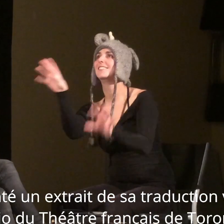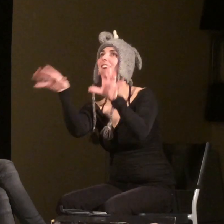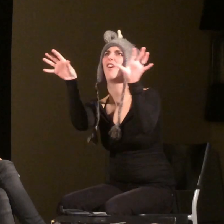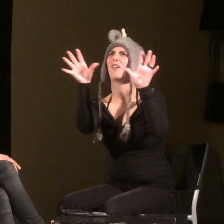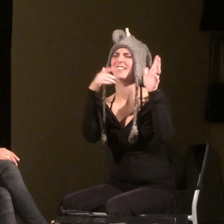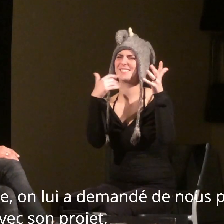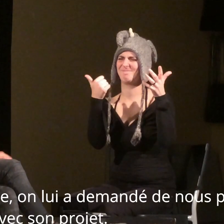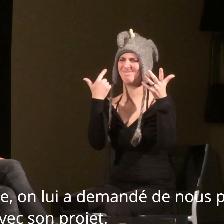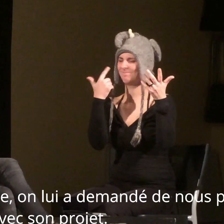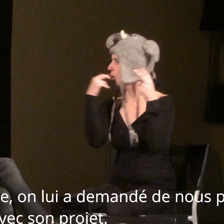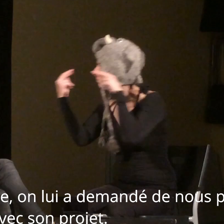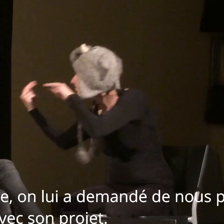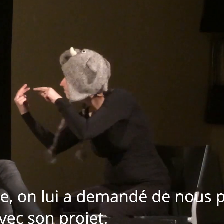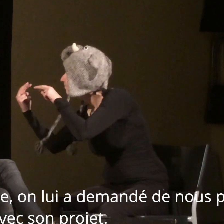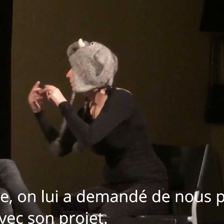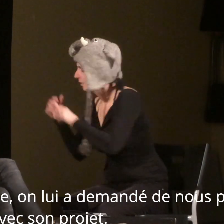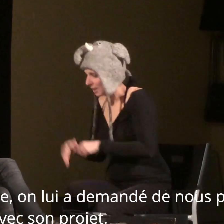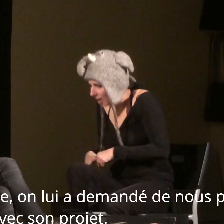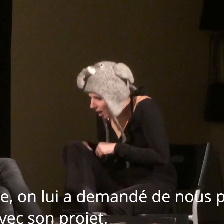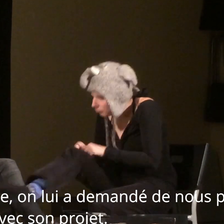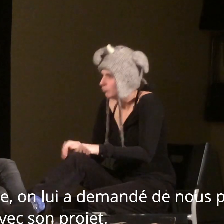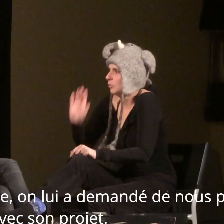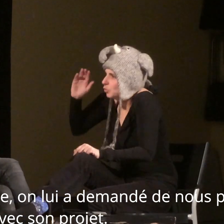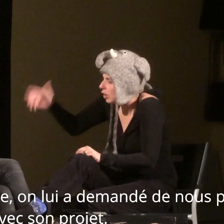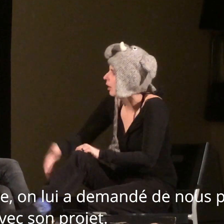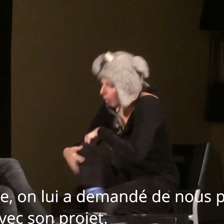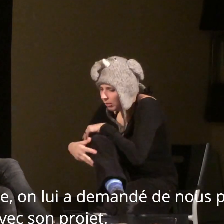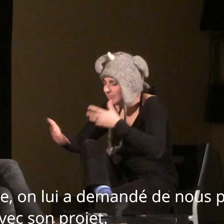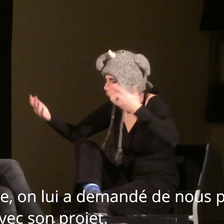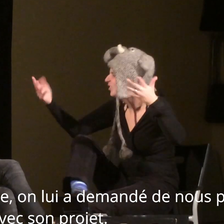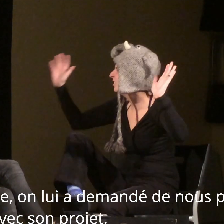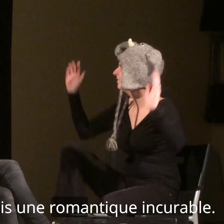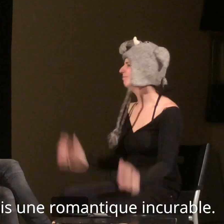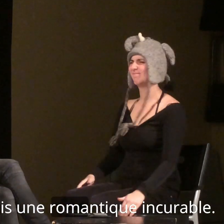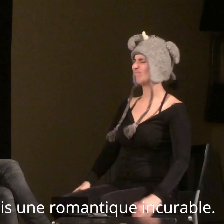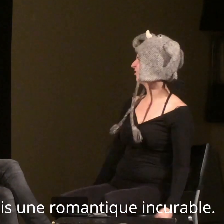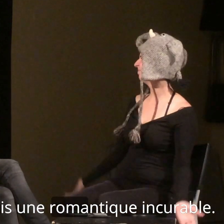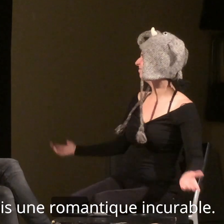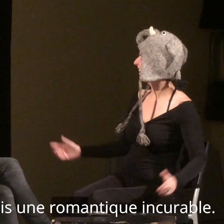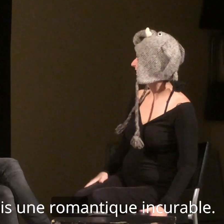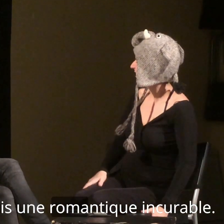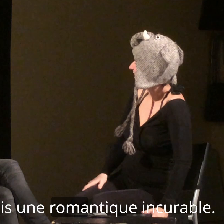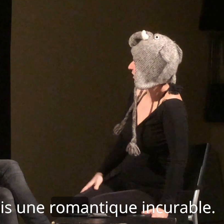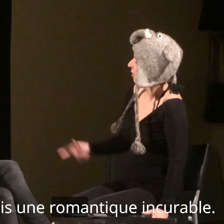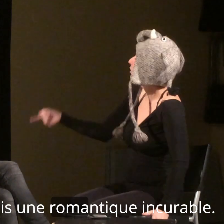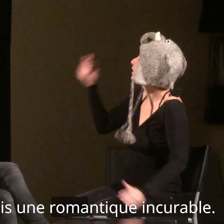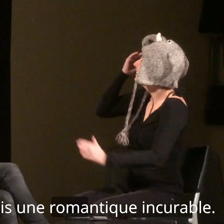Toronto. En entrevue avec elle, on lui a demandé de nous parler un peu de sa relation avec son projet. Déjà, je suis une romantique incurable.